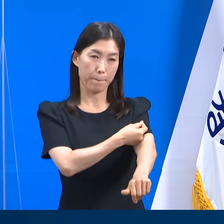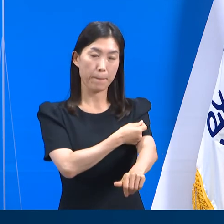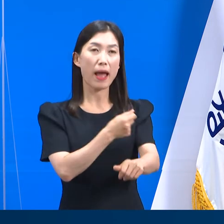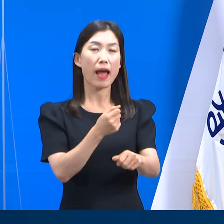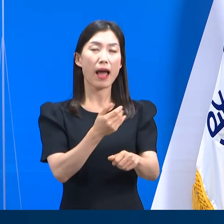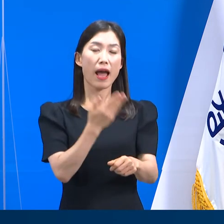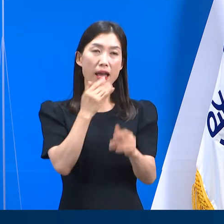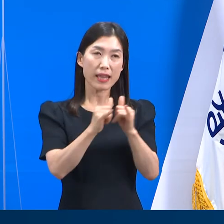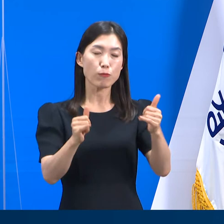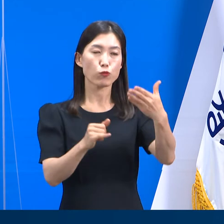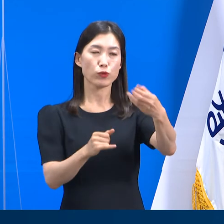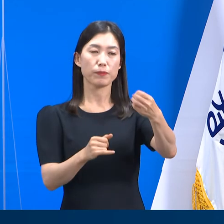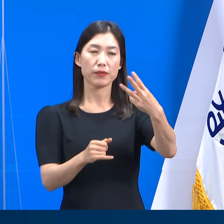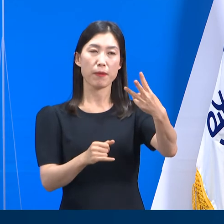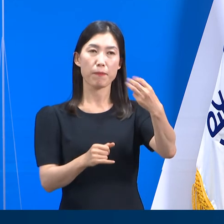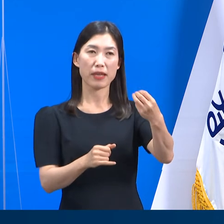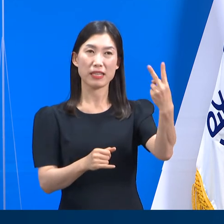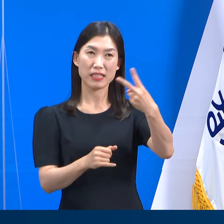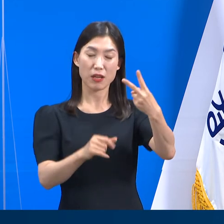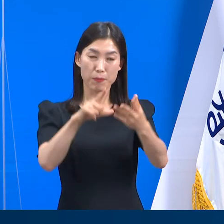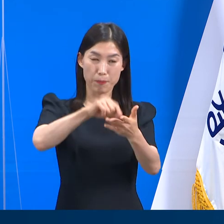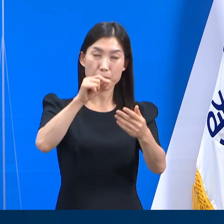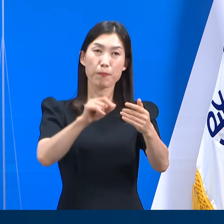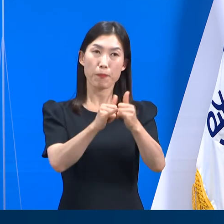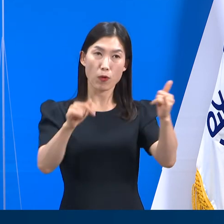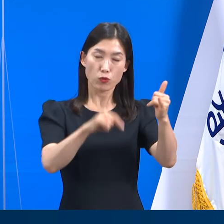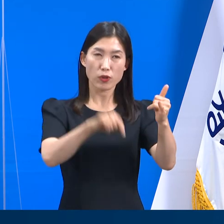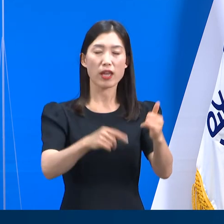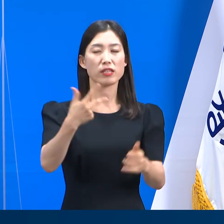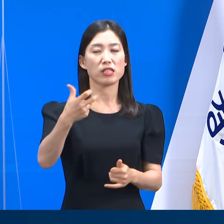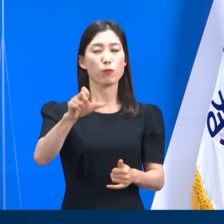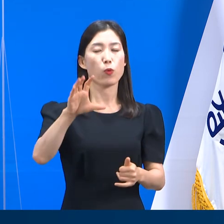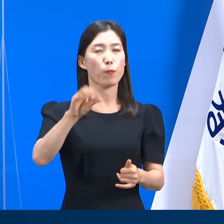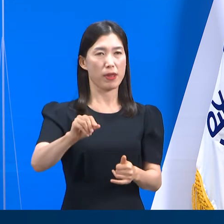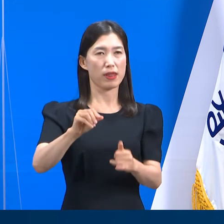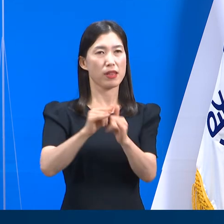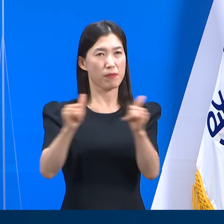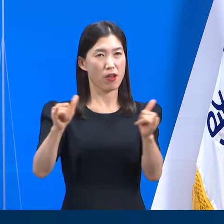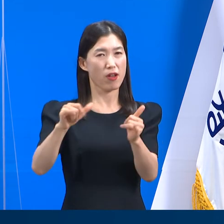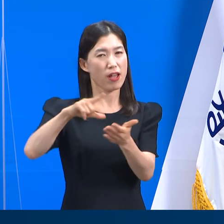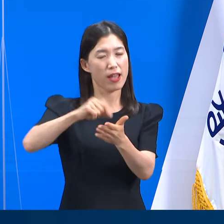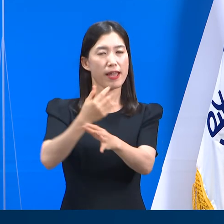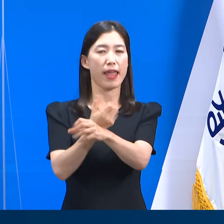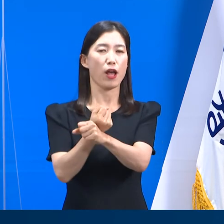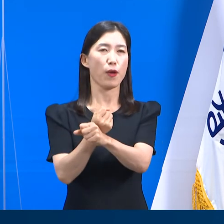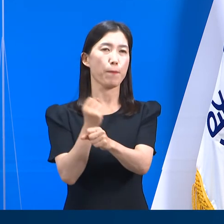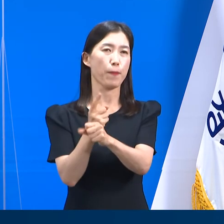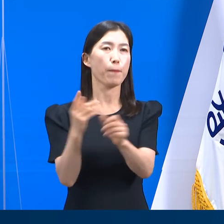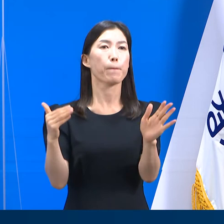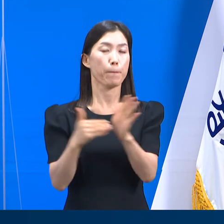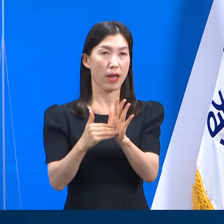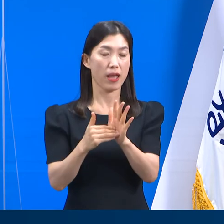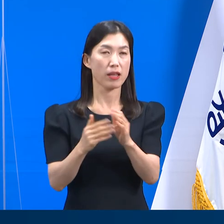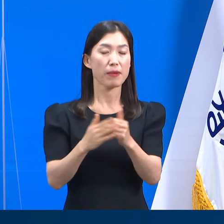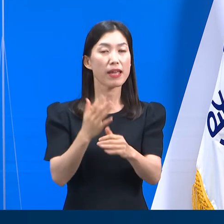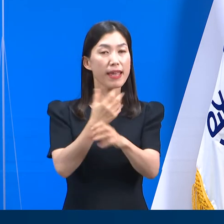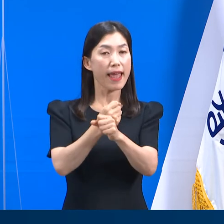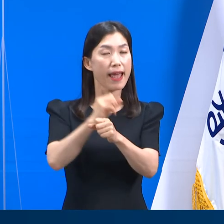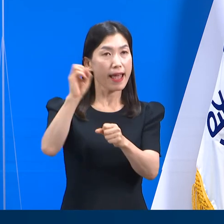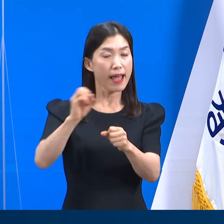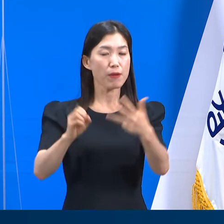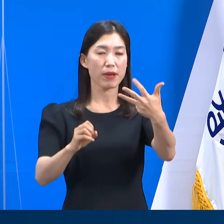대상자인 93만 1,291명 중 75만 8,715명이 예약에 참여하여 총